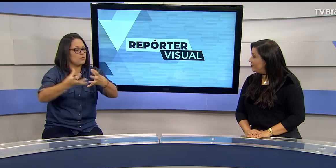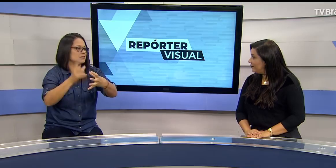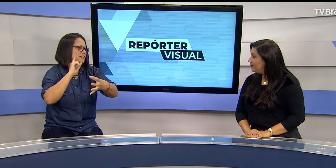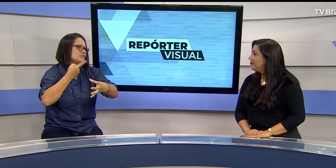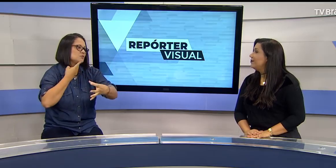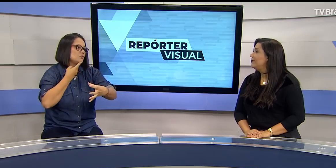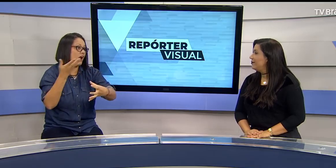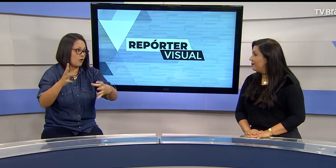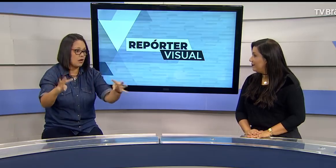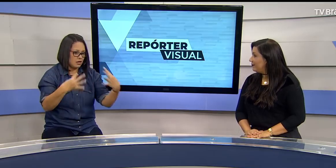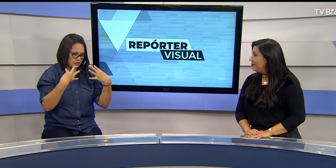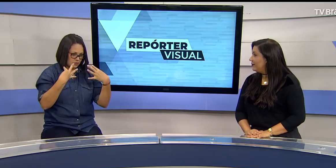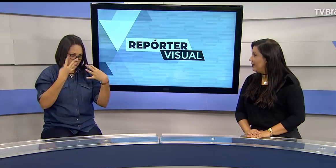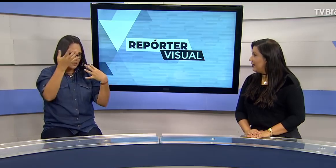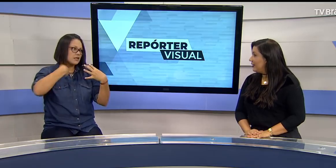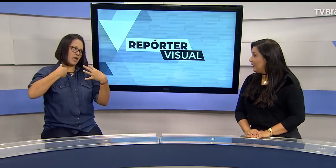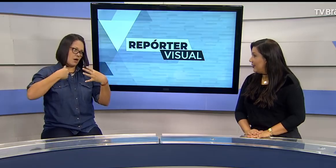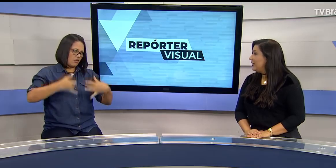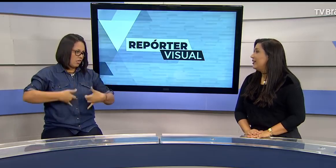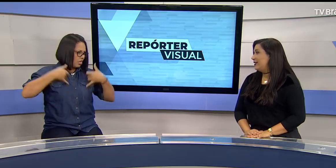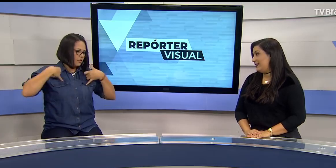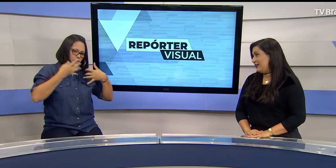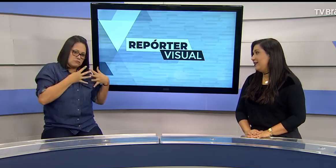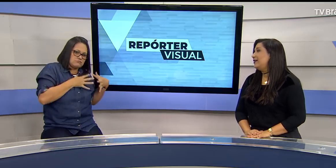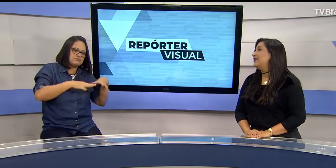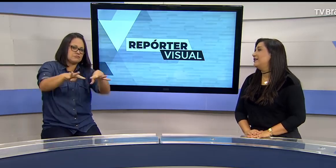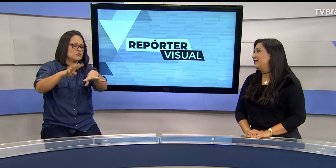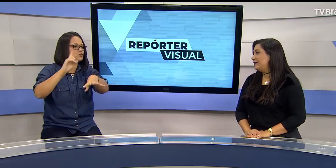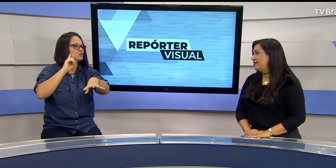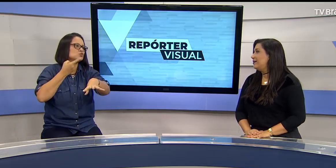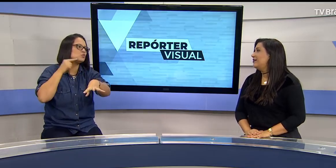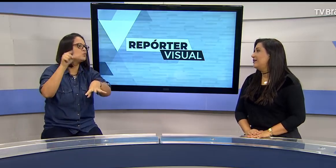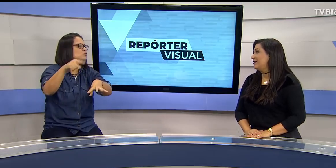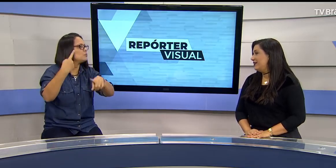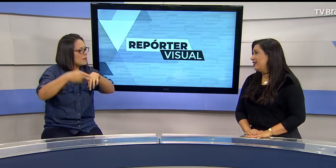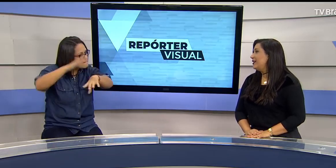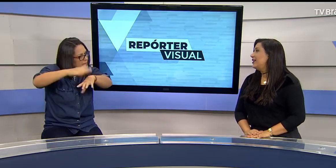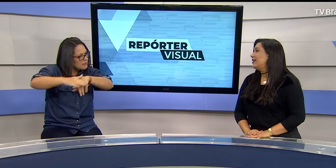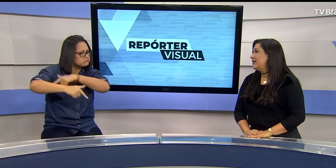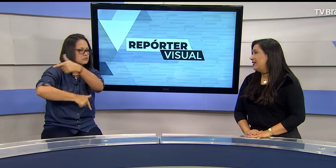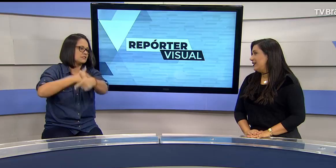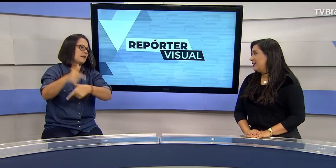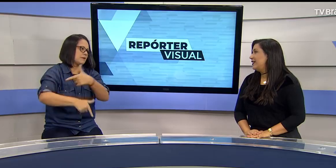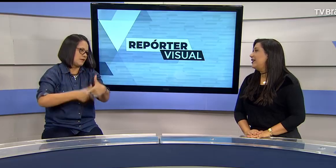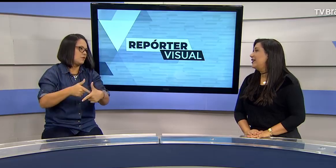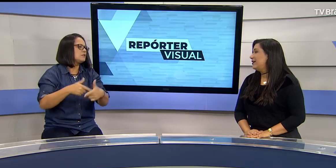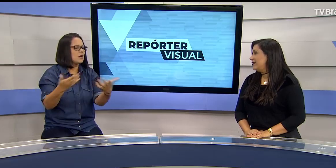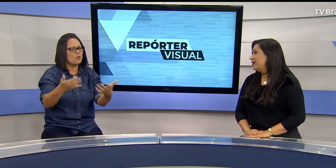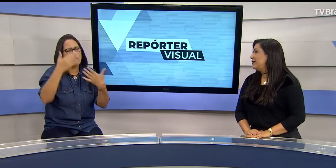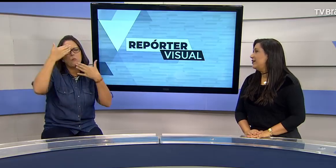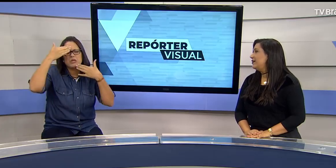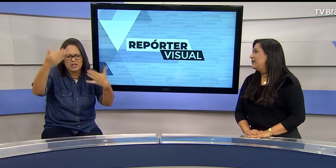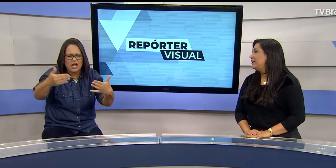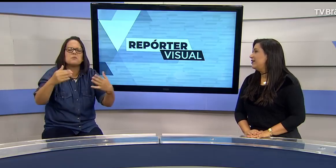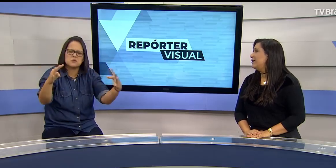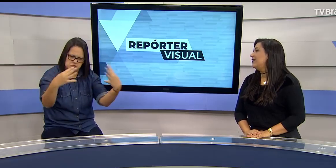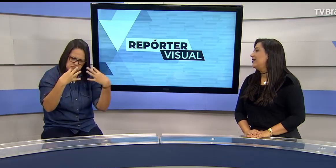com vaidade o fato de passar a ser conhecida. Sou extremamente grata pela atenção que tenho recebido, mas acredito